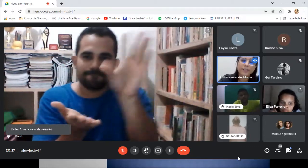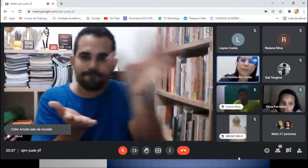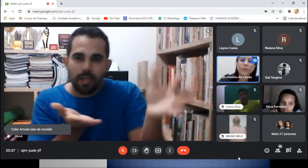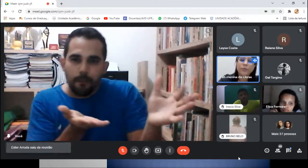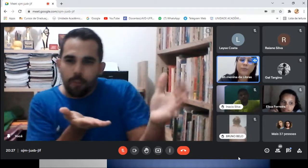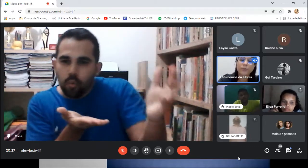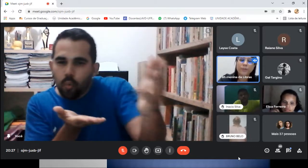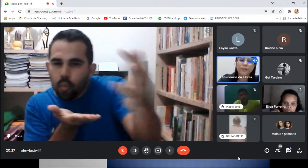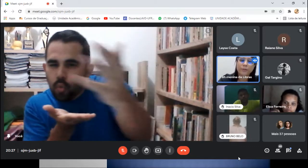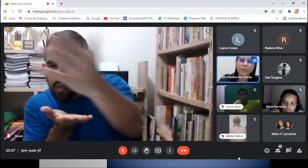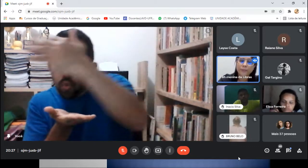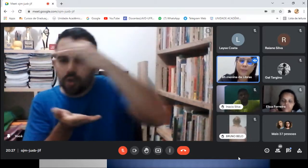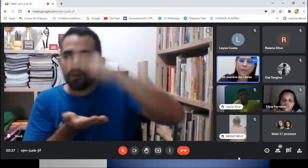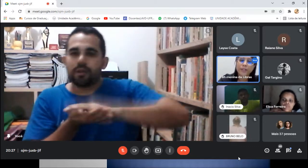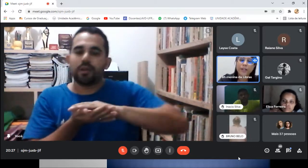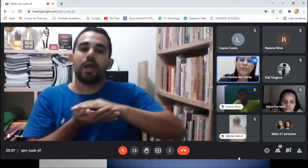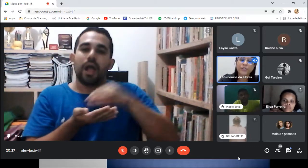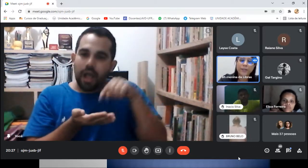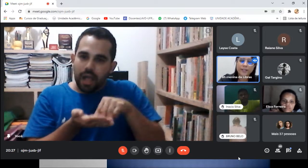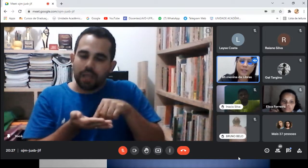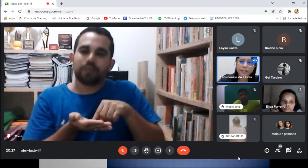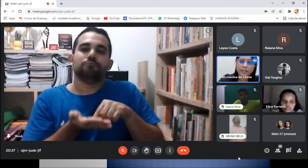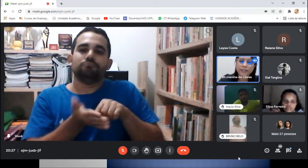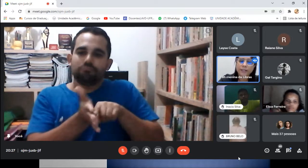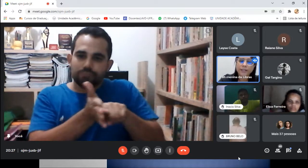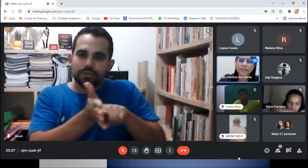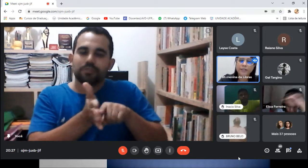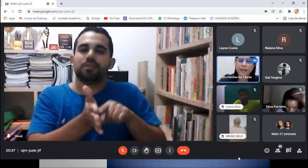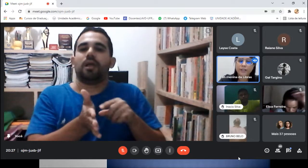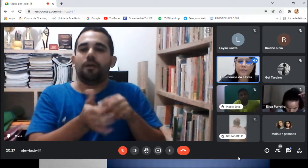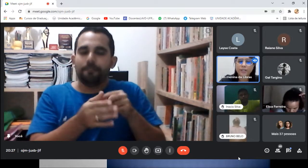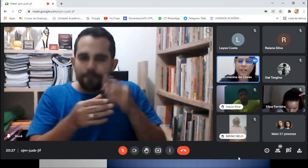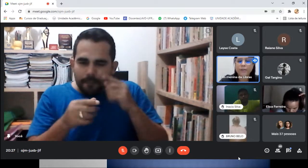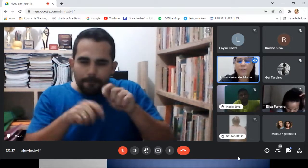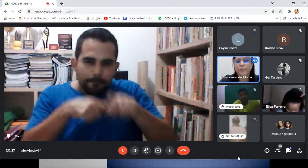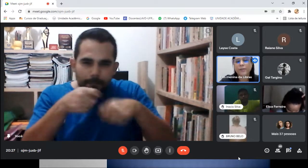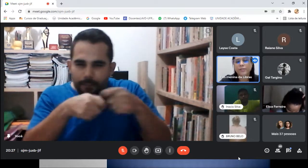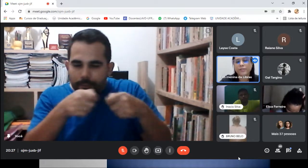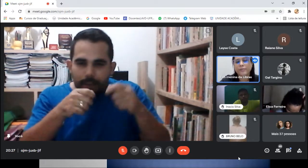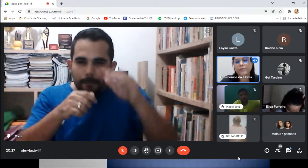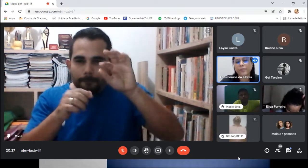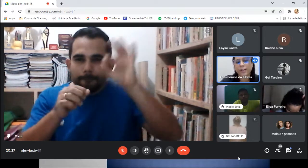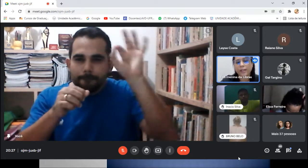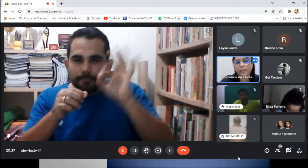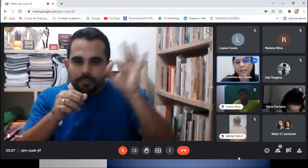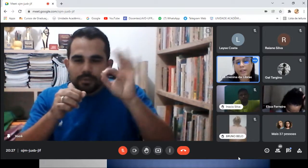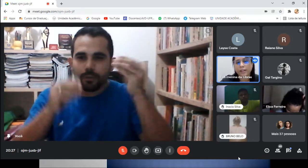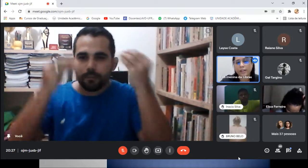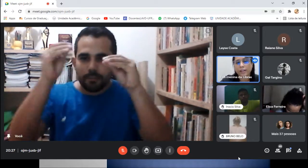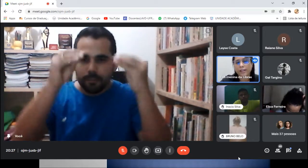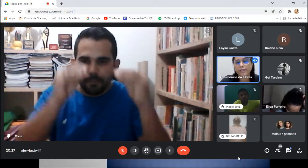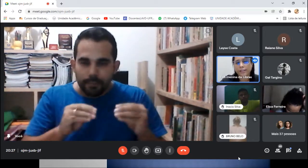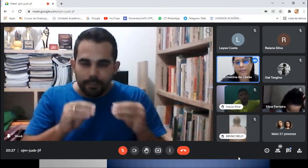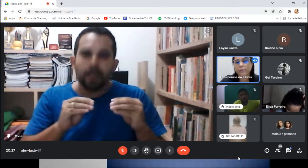muito comprobatória. E aí a gente pesquisa esses dados e recolhe para a gente desenvolver, assim,